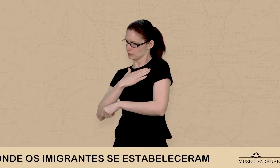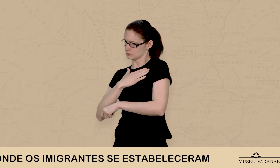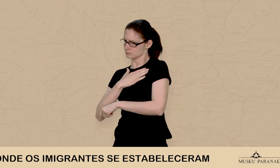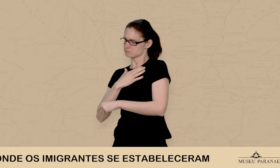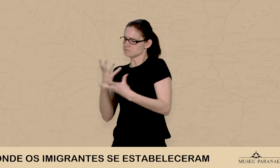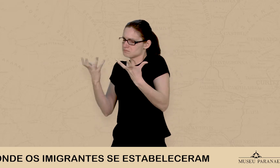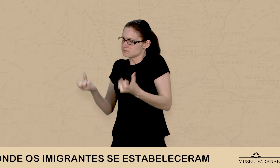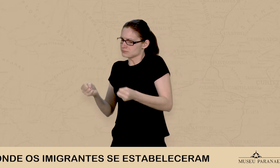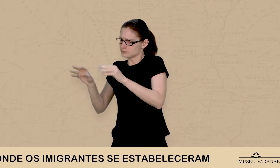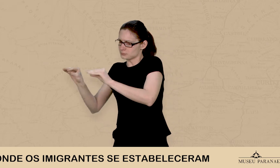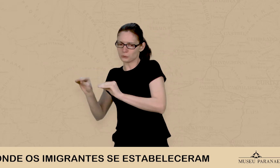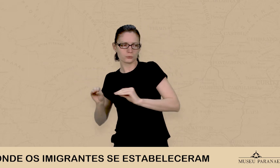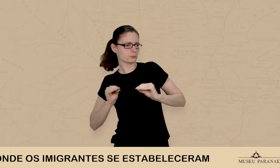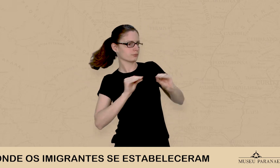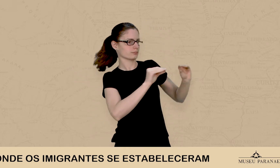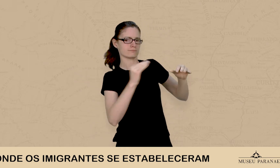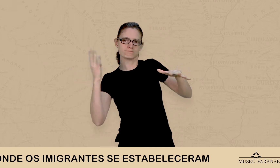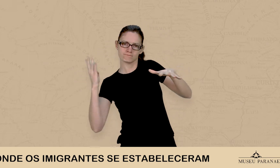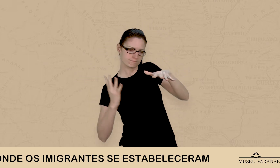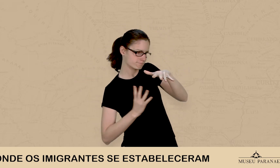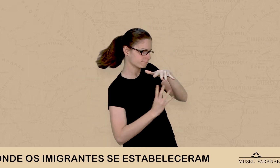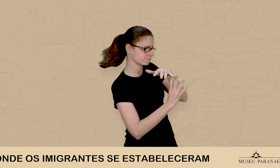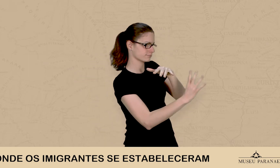povos imigraram ao território paranaense.